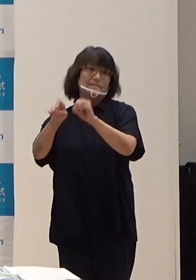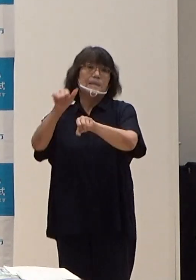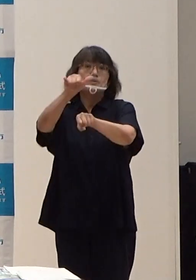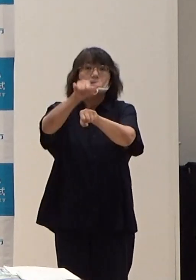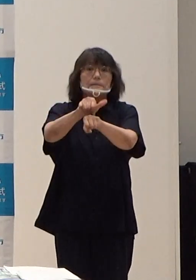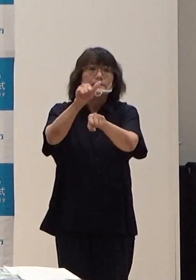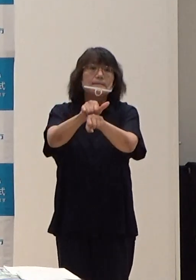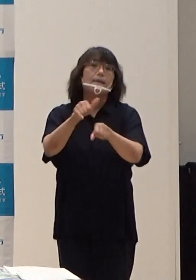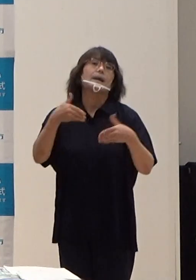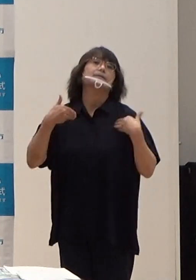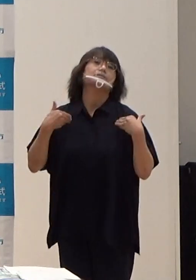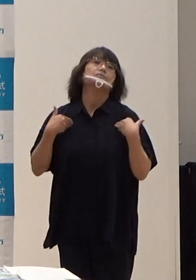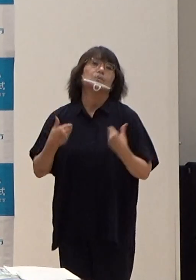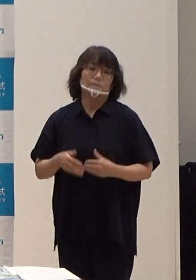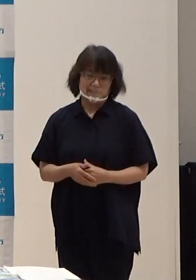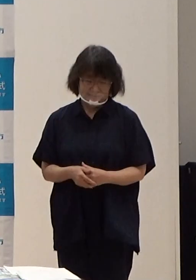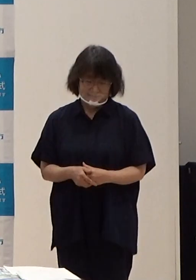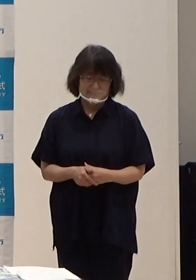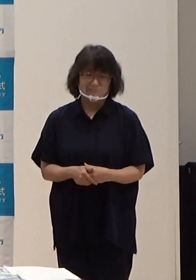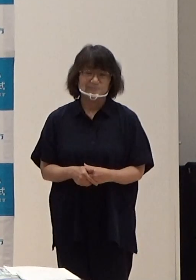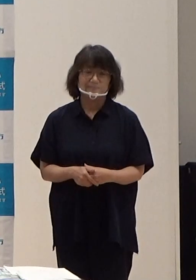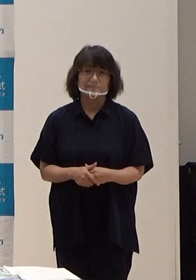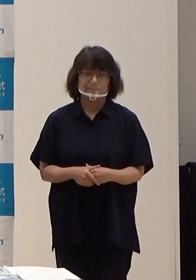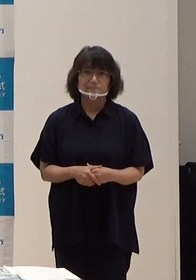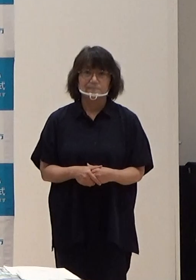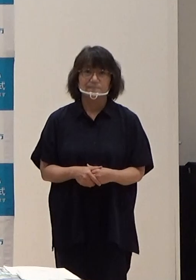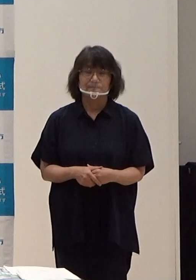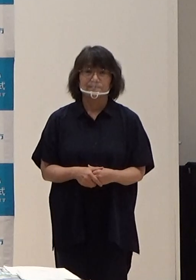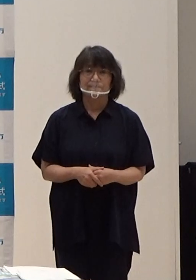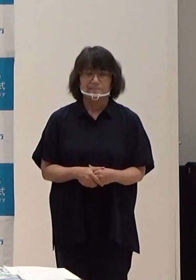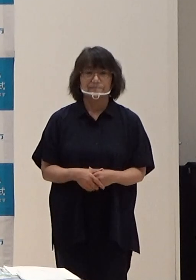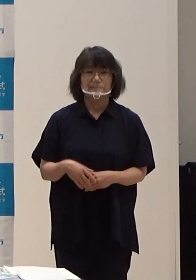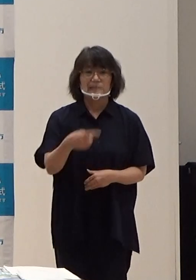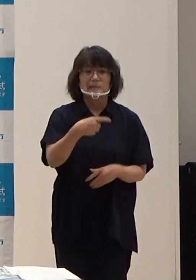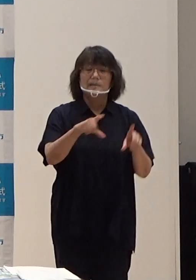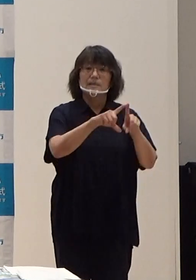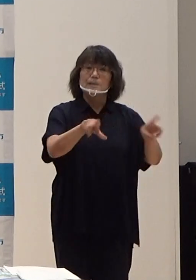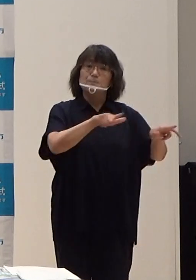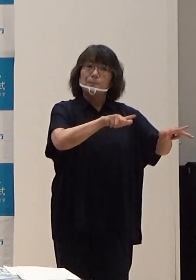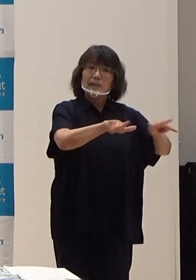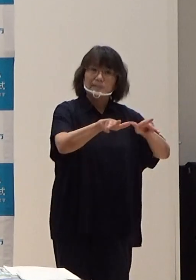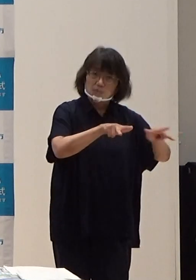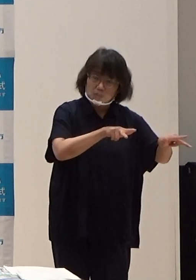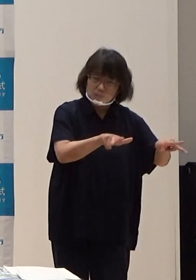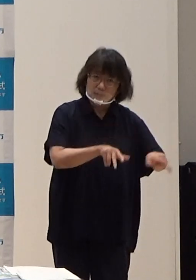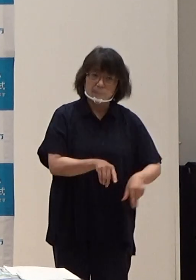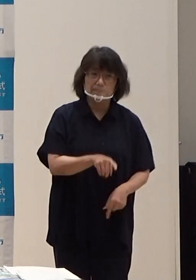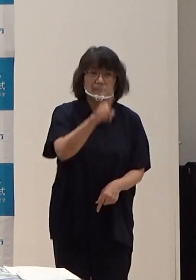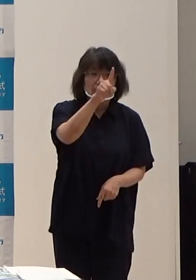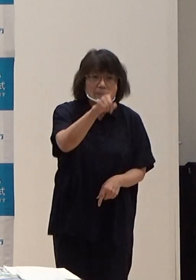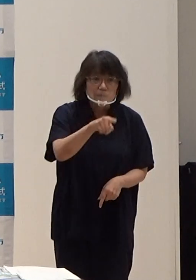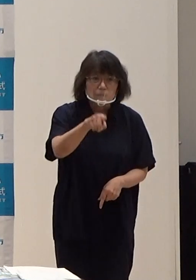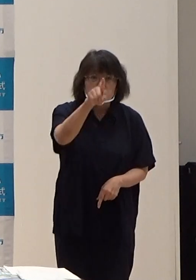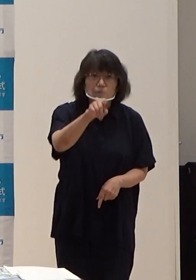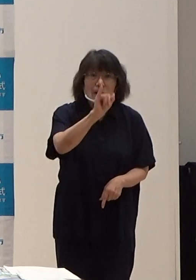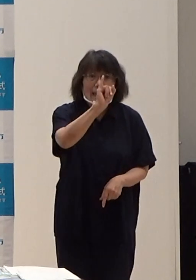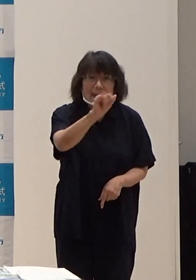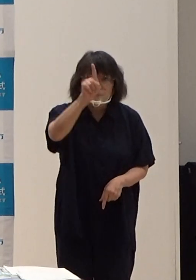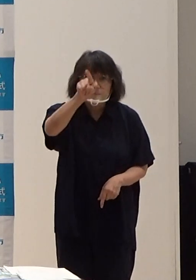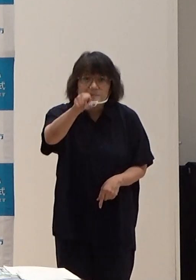にありますので、私どもも一般行政区分、それから UIJ ターン区分でです